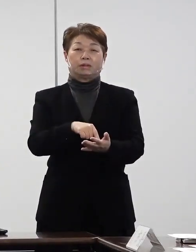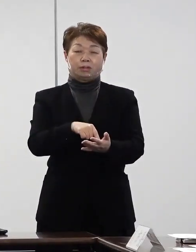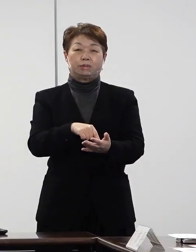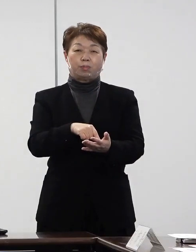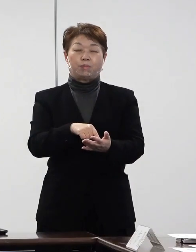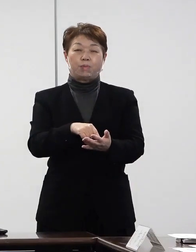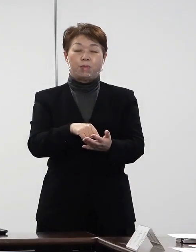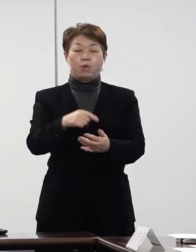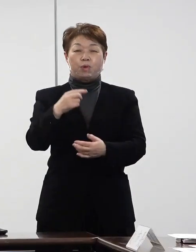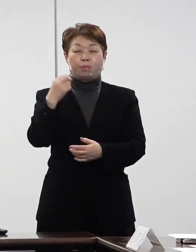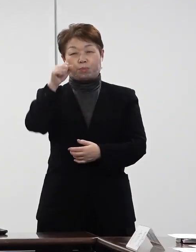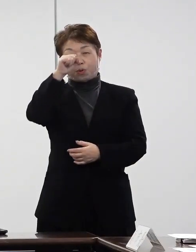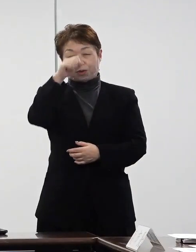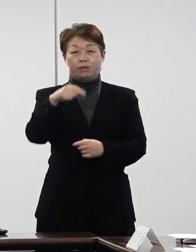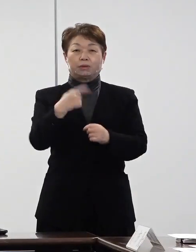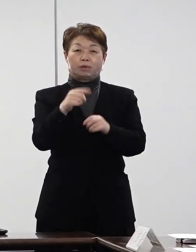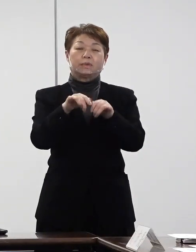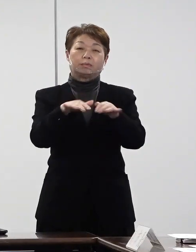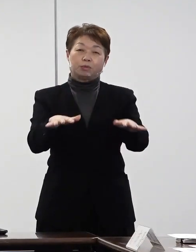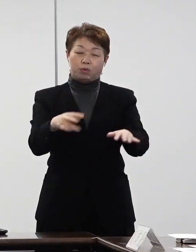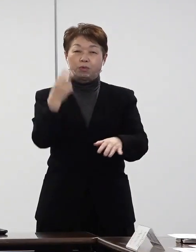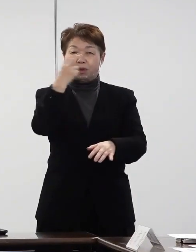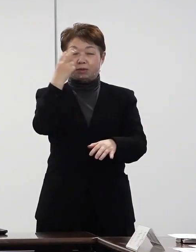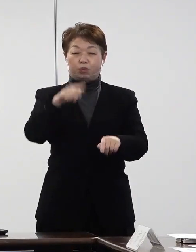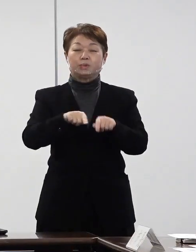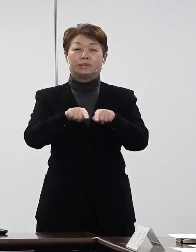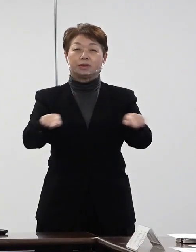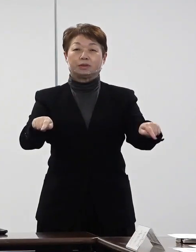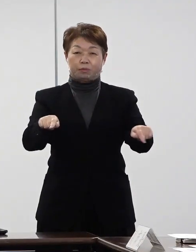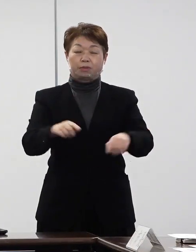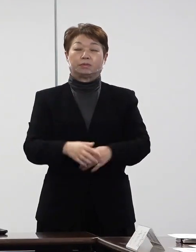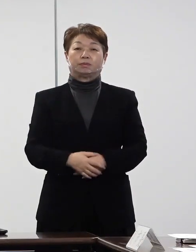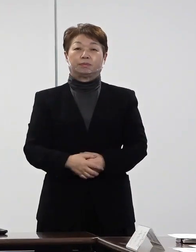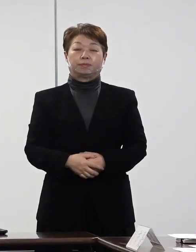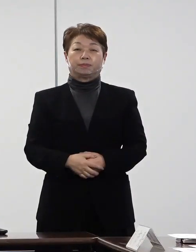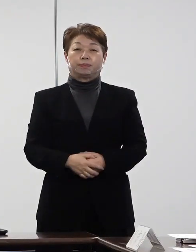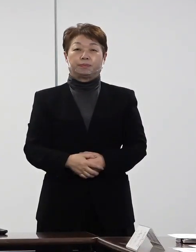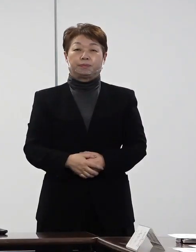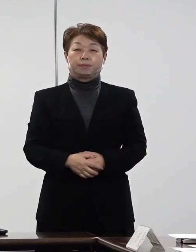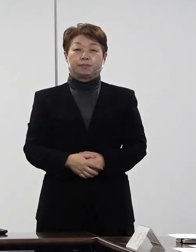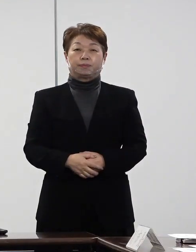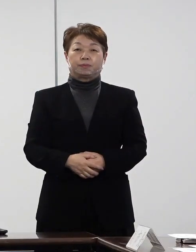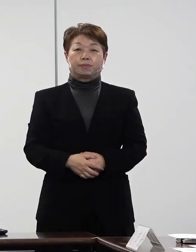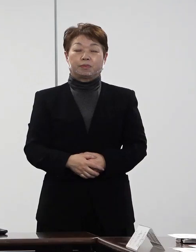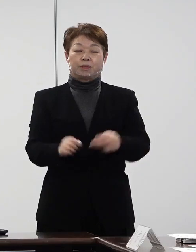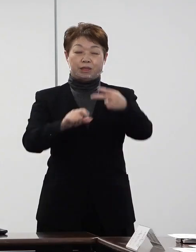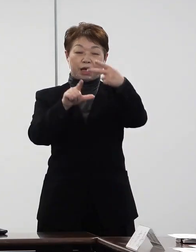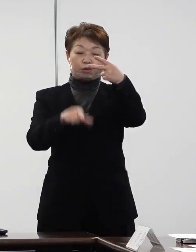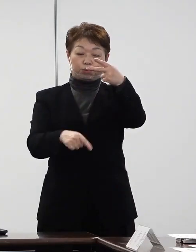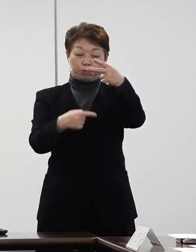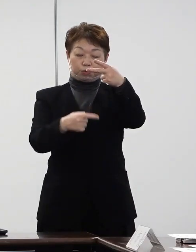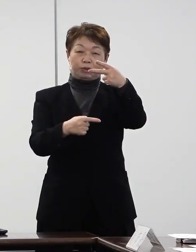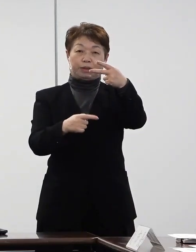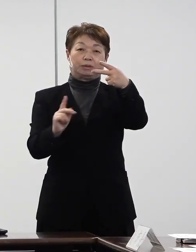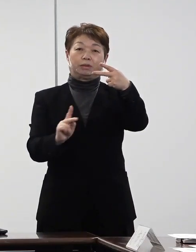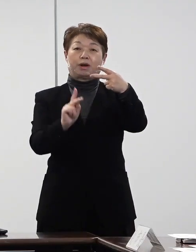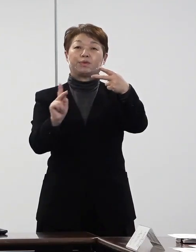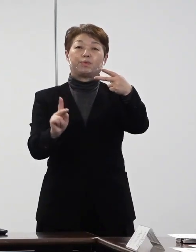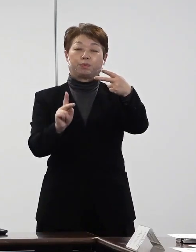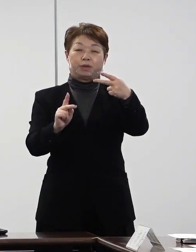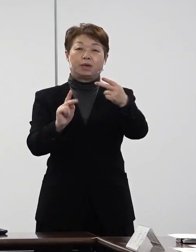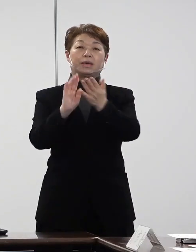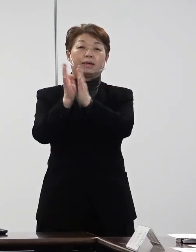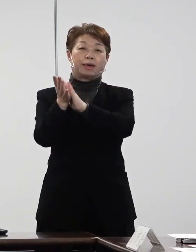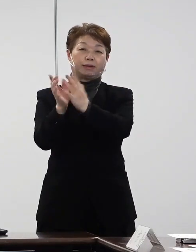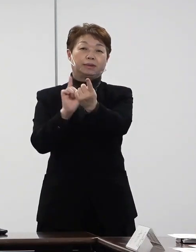査を実施し、感染拡大防止を図ることを指示します。また2月1日火曜日、青森